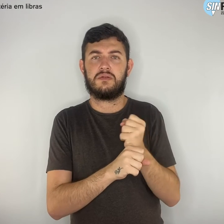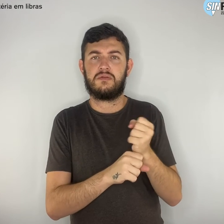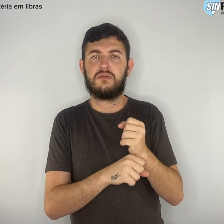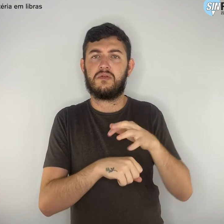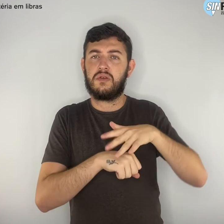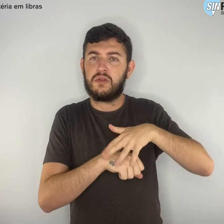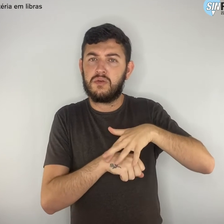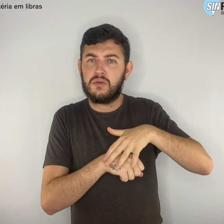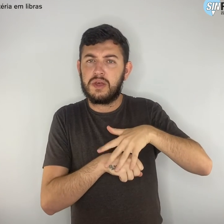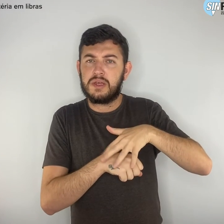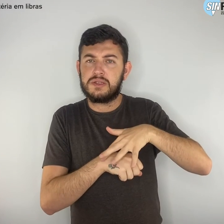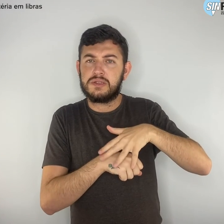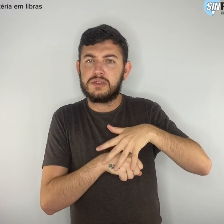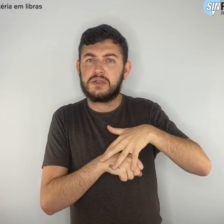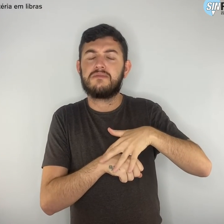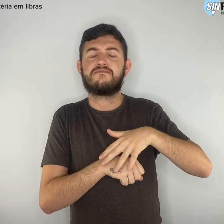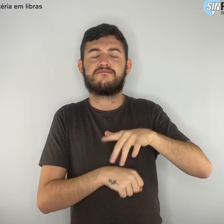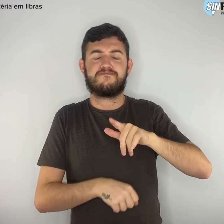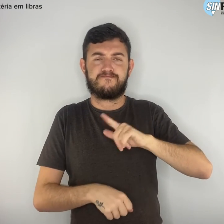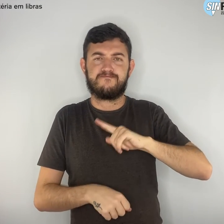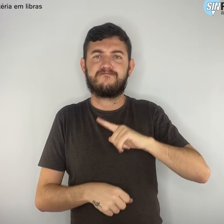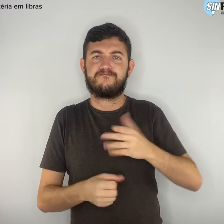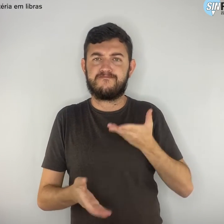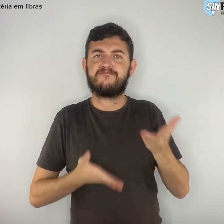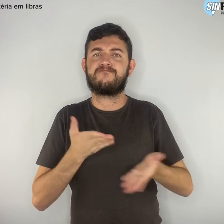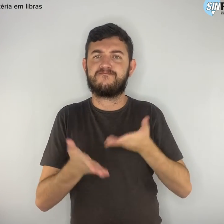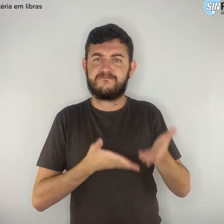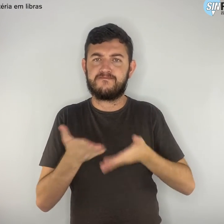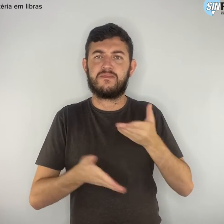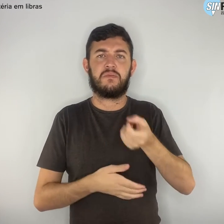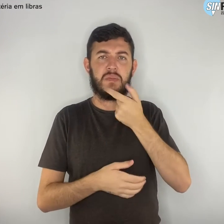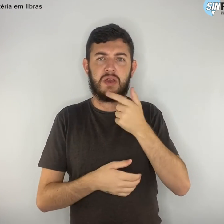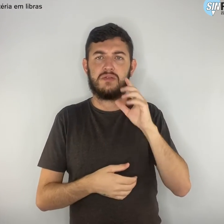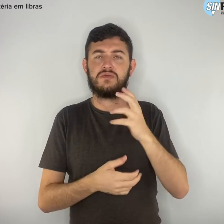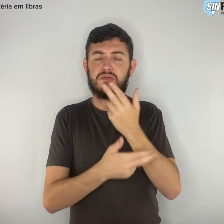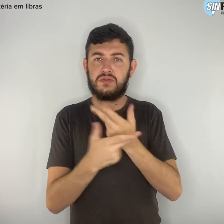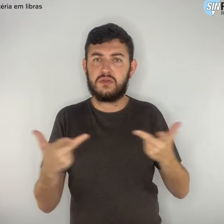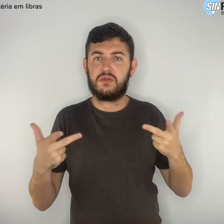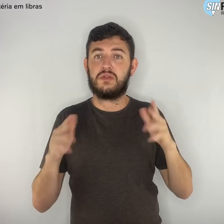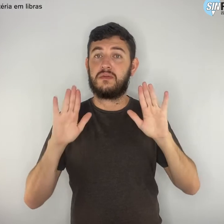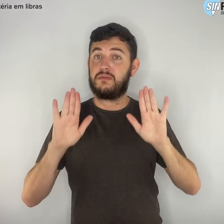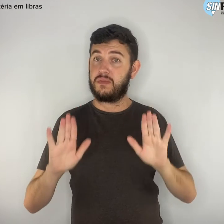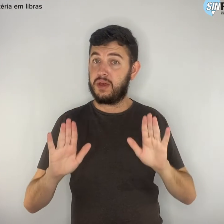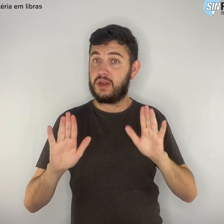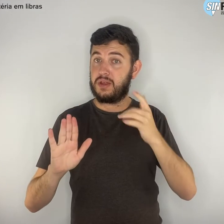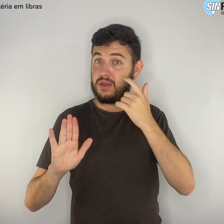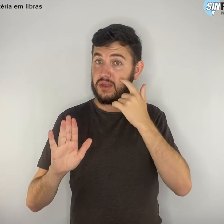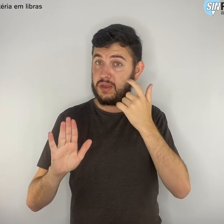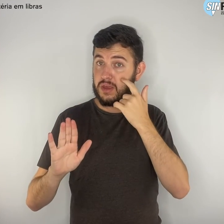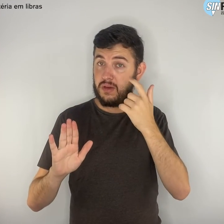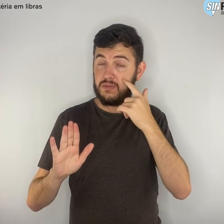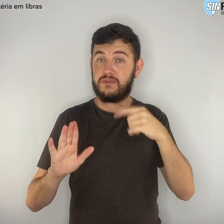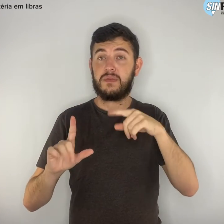E lembra que é preciso contar também com o apagão estatístico sobre as terras